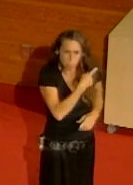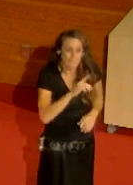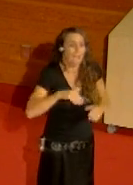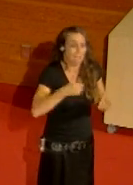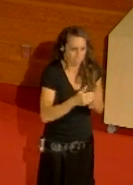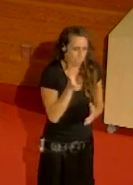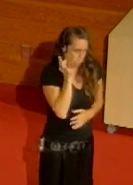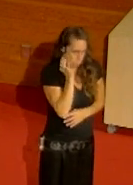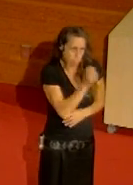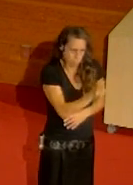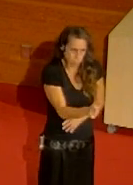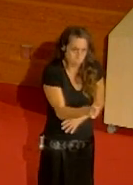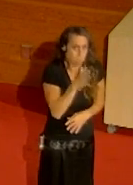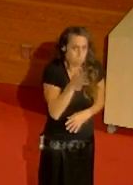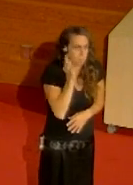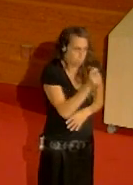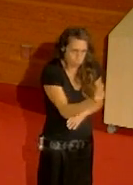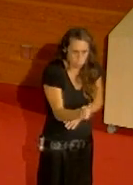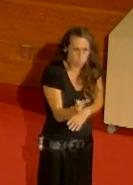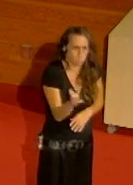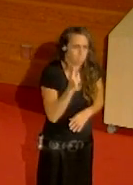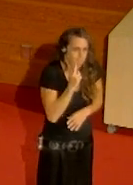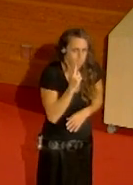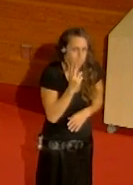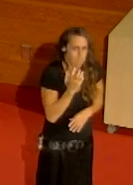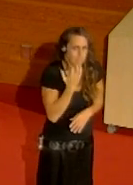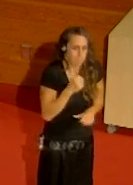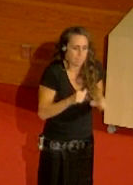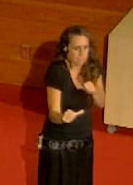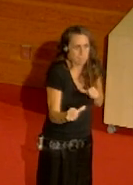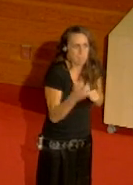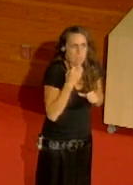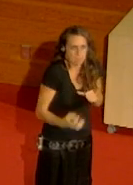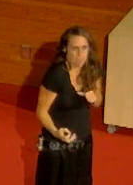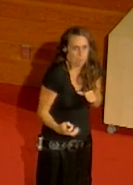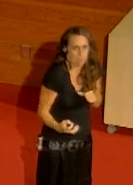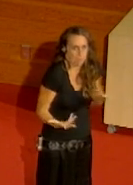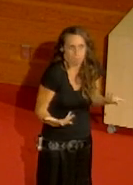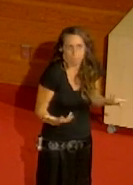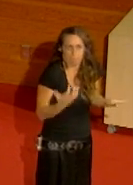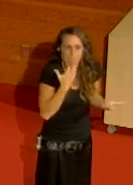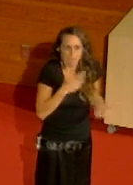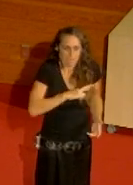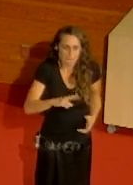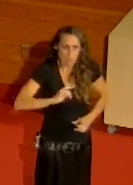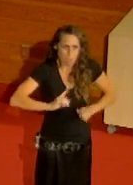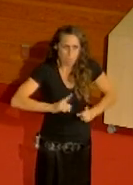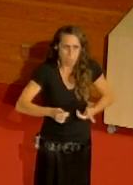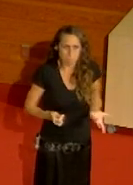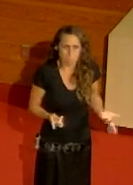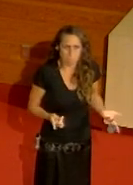mujeres las mujeres temen que el futuro de Israel o gobernado por una teocracia pues